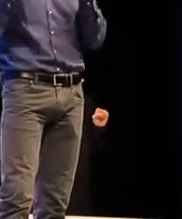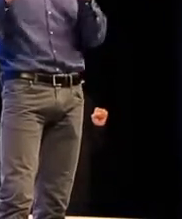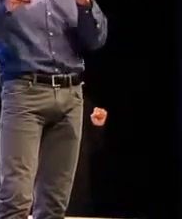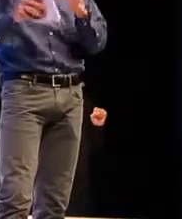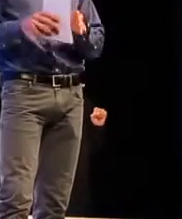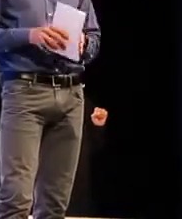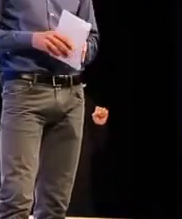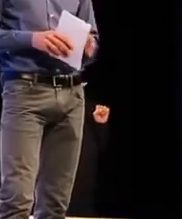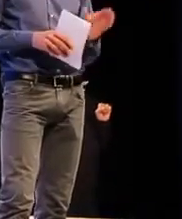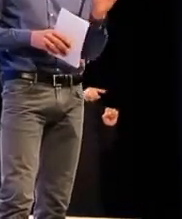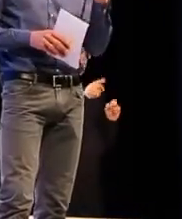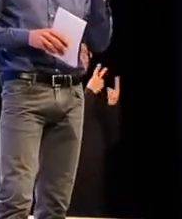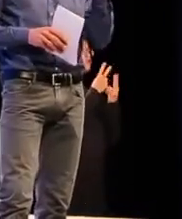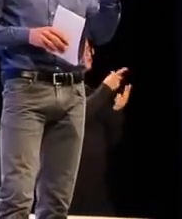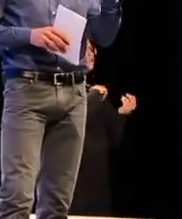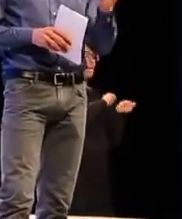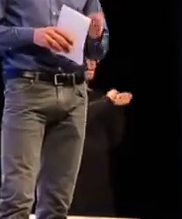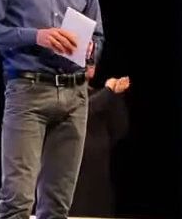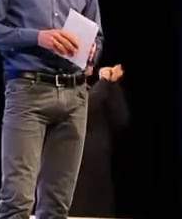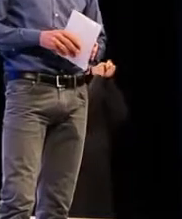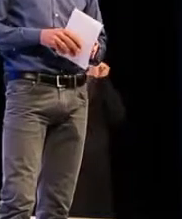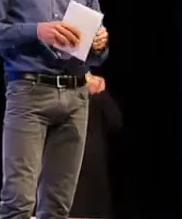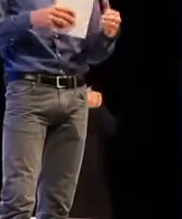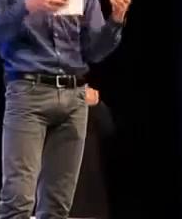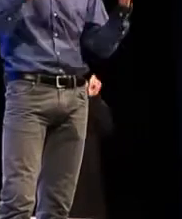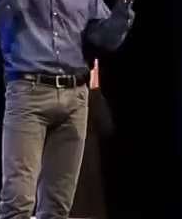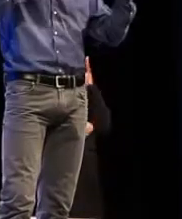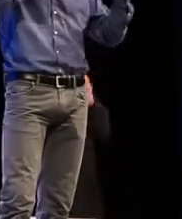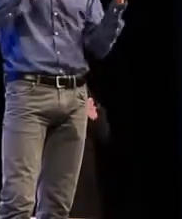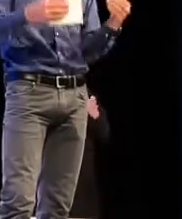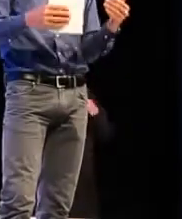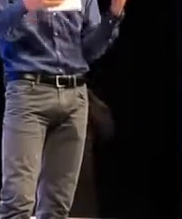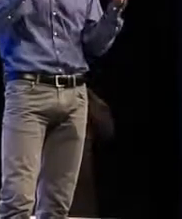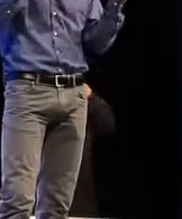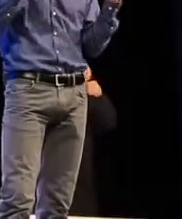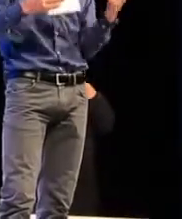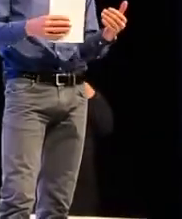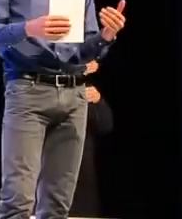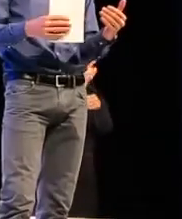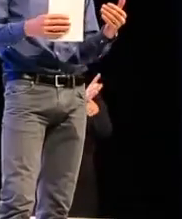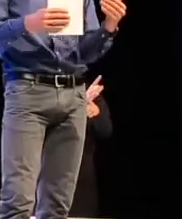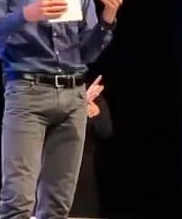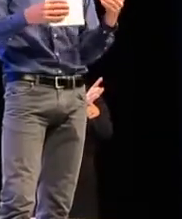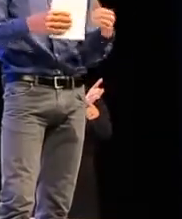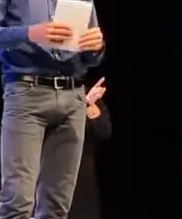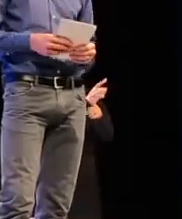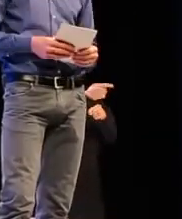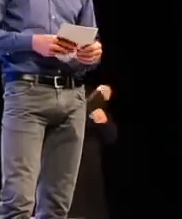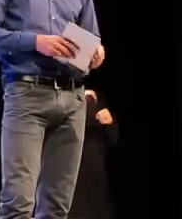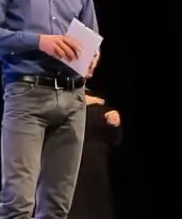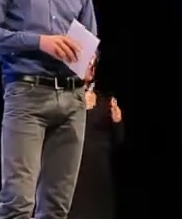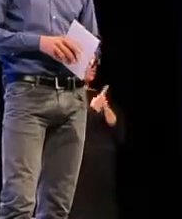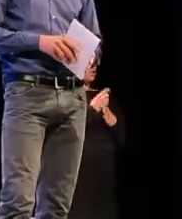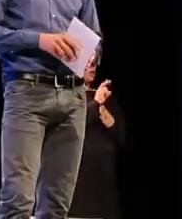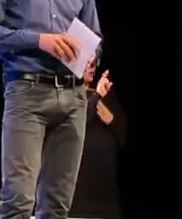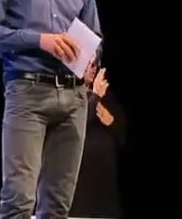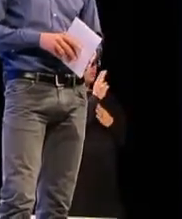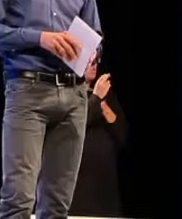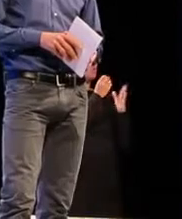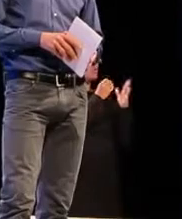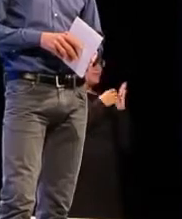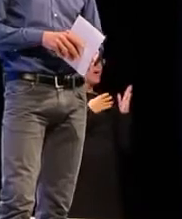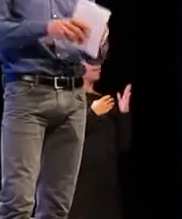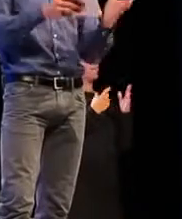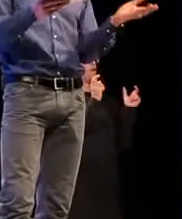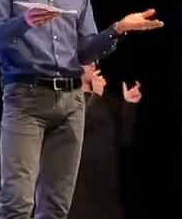revolution till en hållbar framtid. Fönstret är öppet precis nu, och det är därför det är så viktigt att vi kommer överens